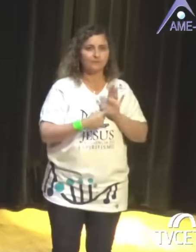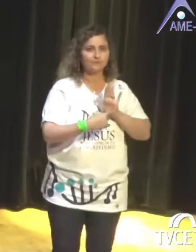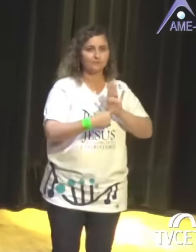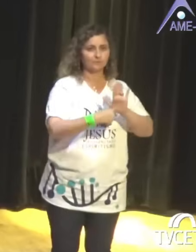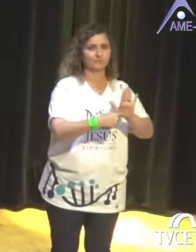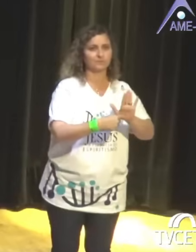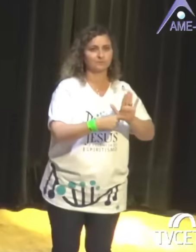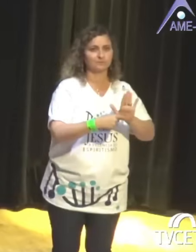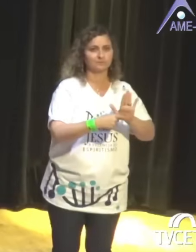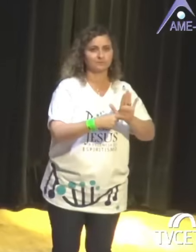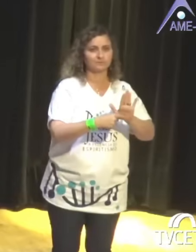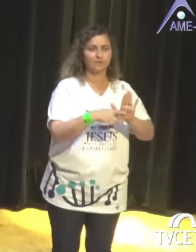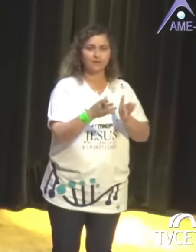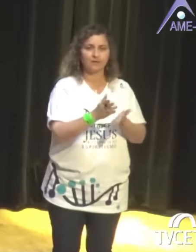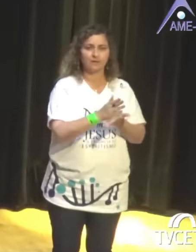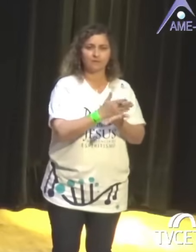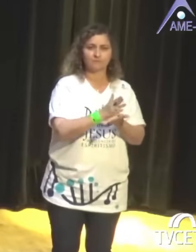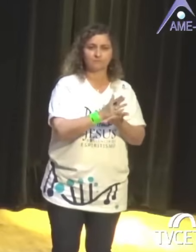Índia